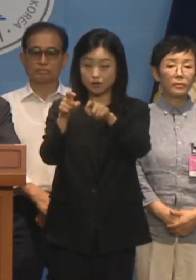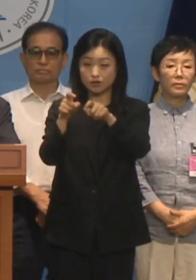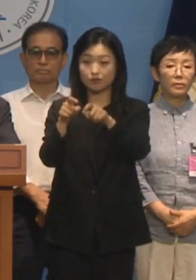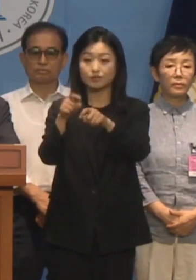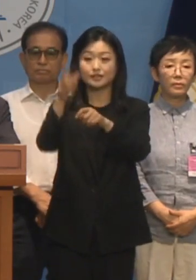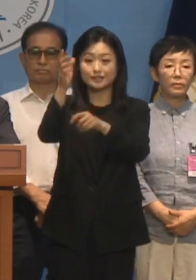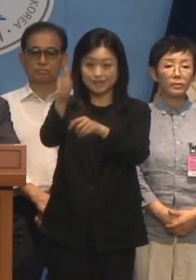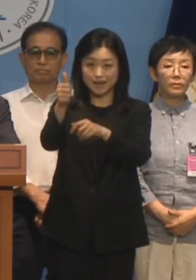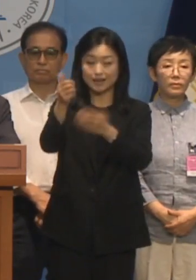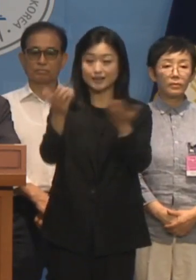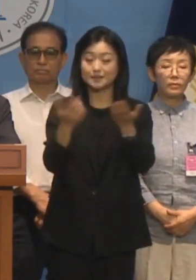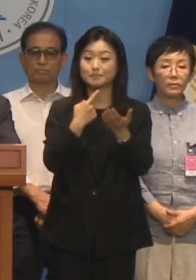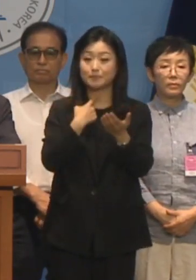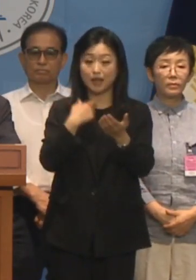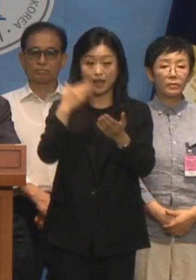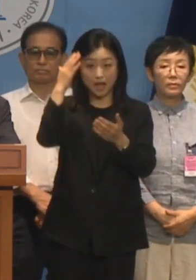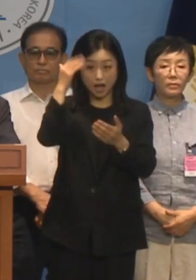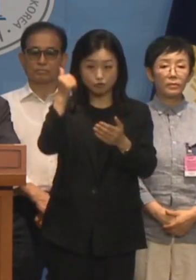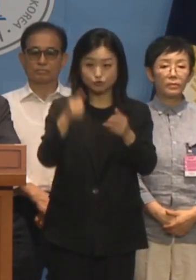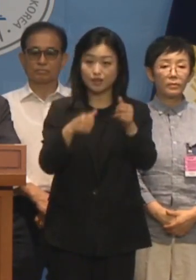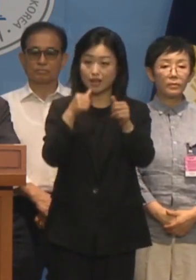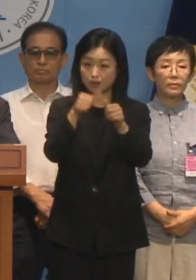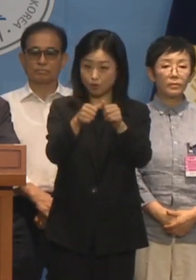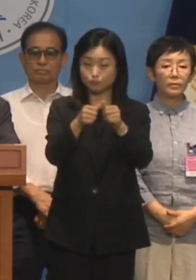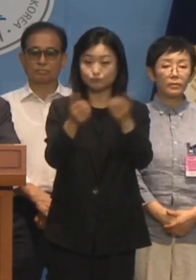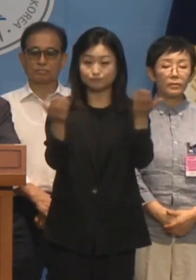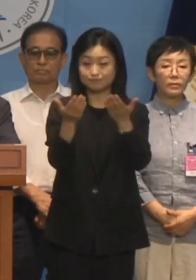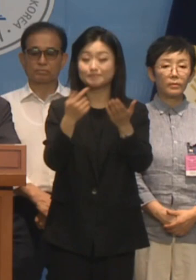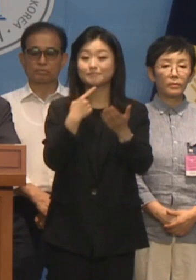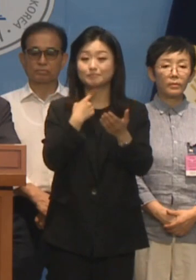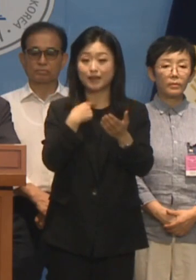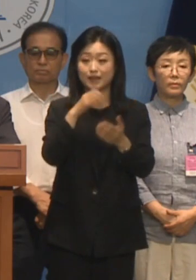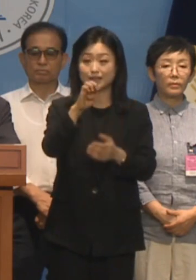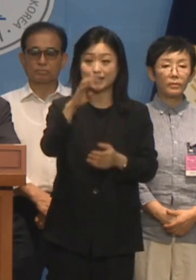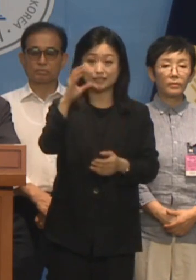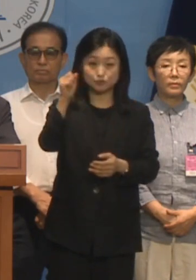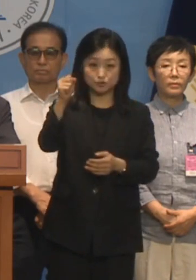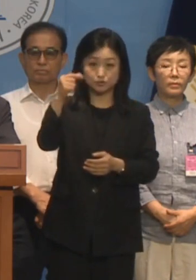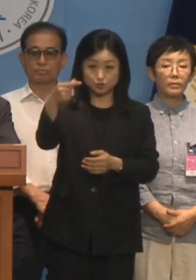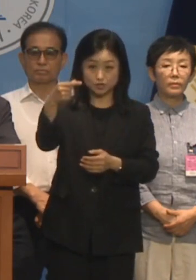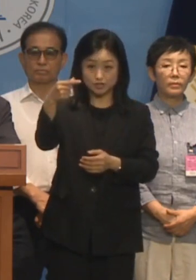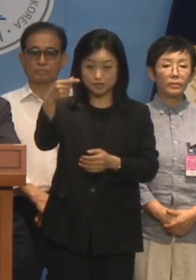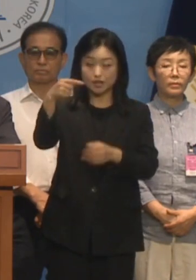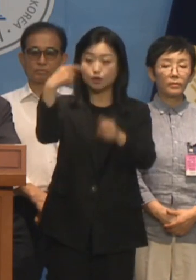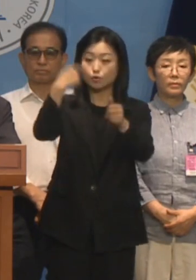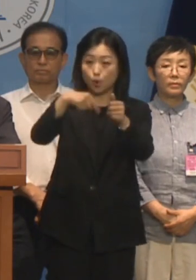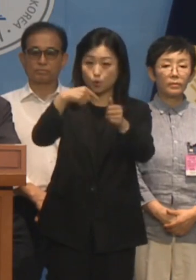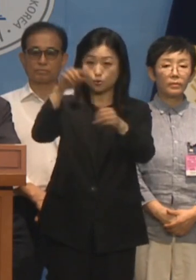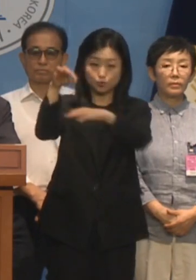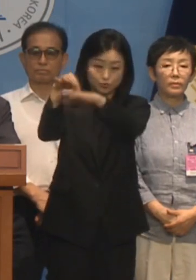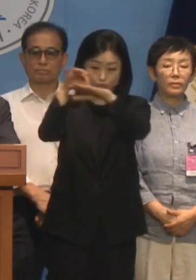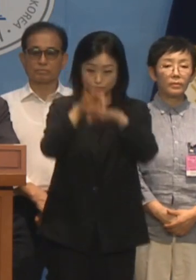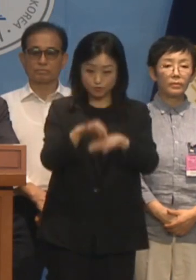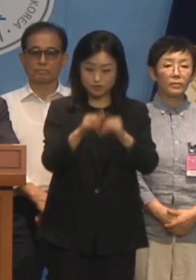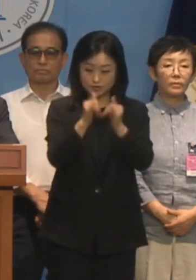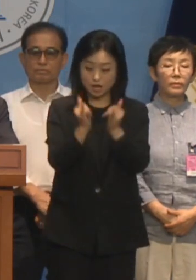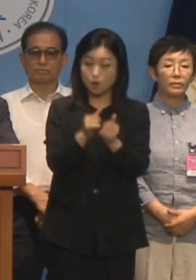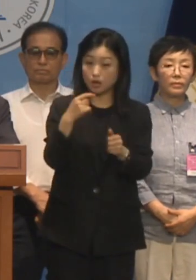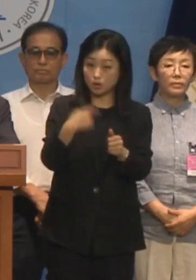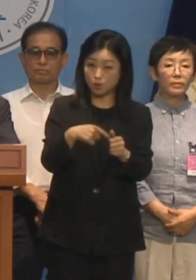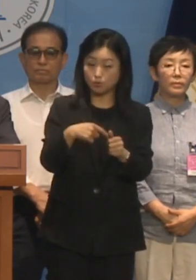ESG 학회의 고문으로서 ESG 실천 교육을 도입해서 실질적인 사회개혁과 교육